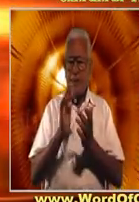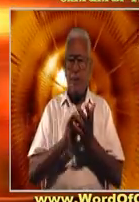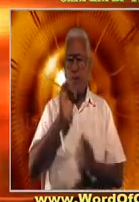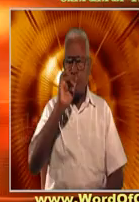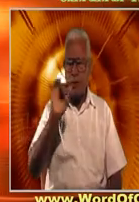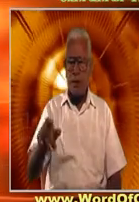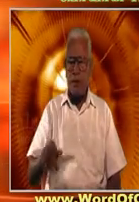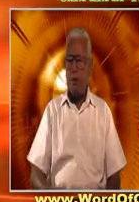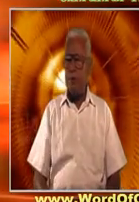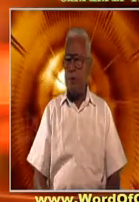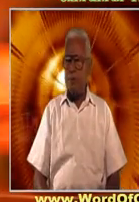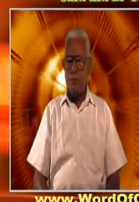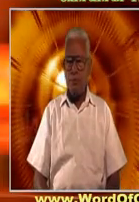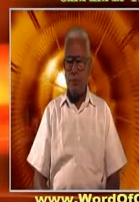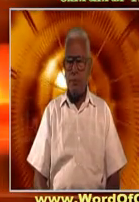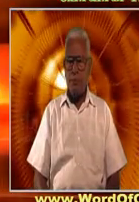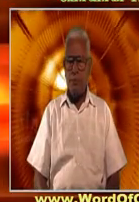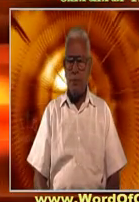என்றார்